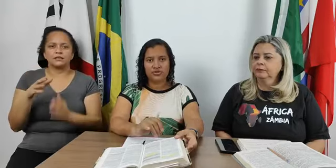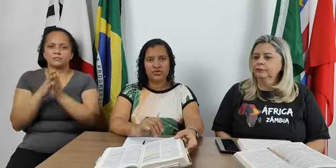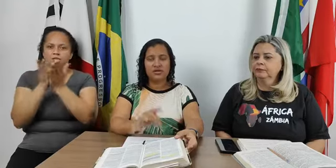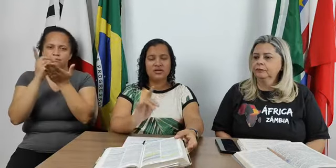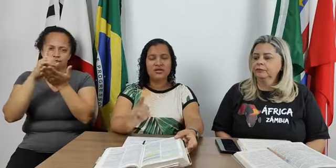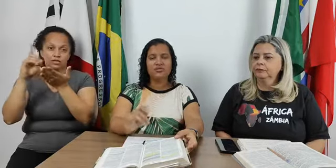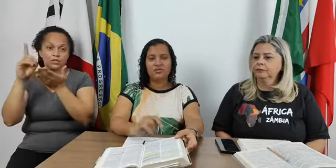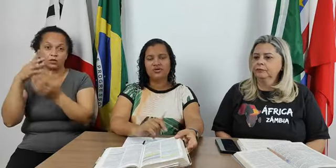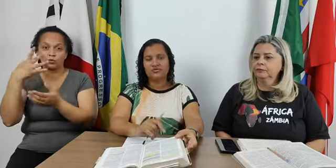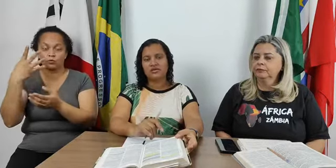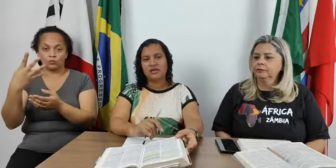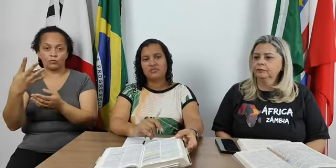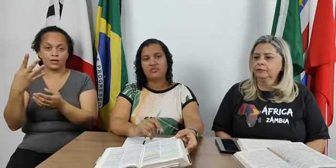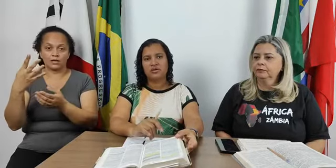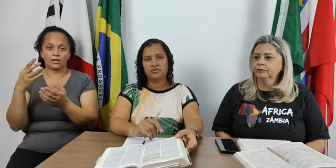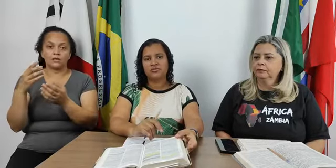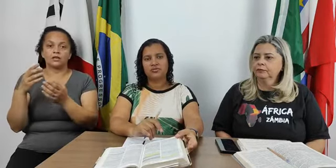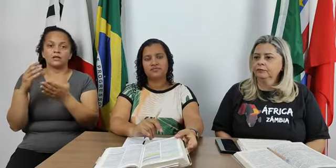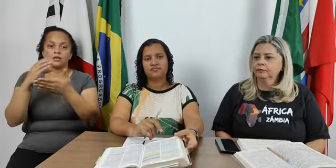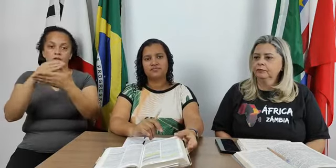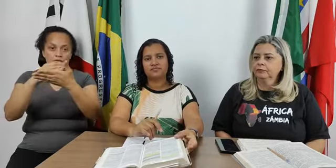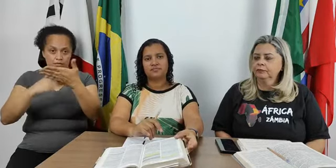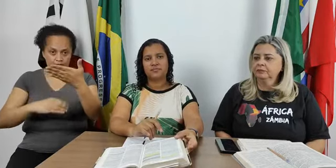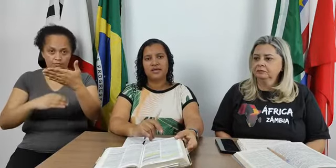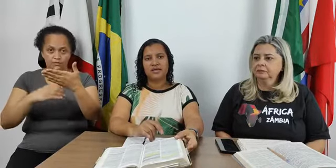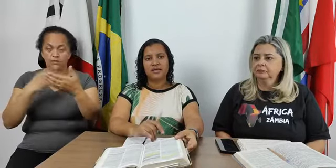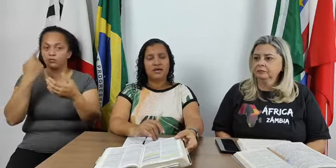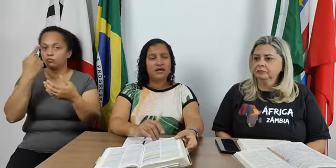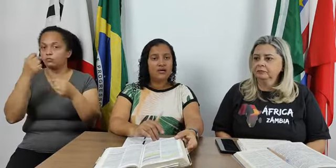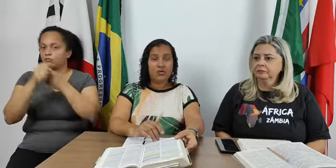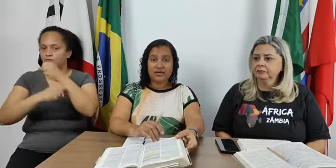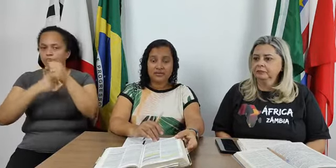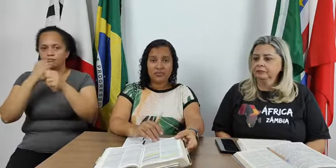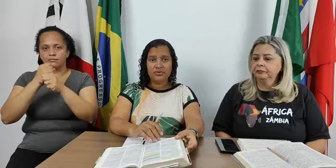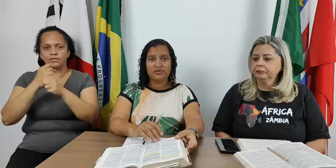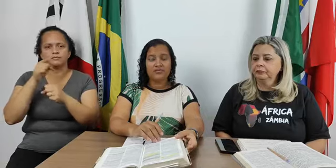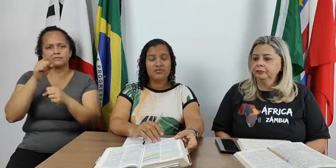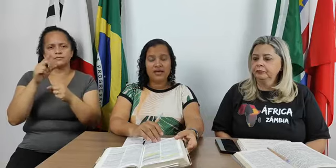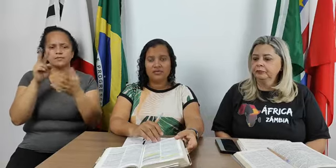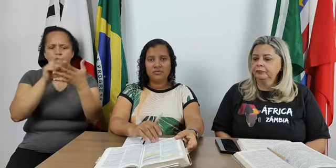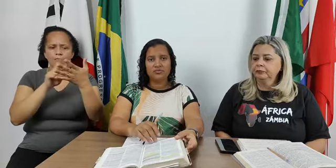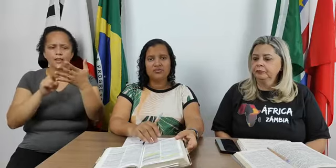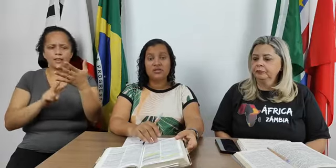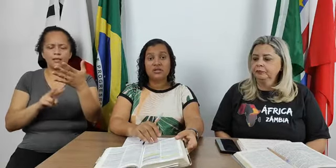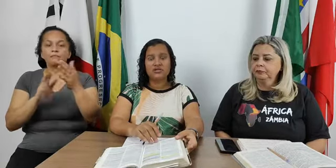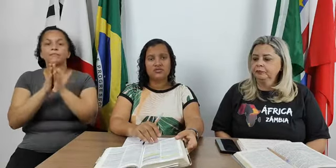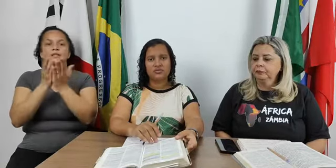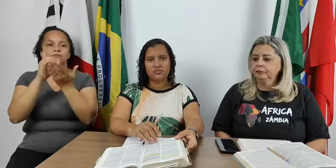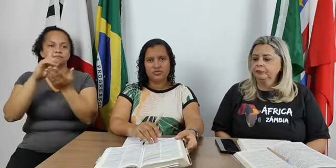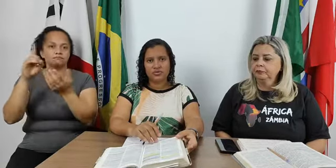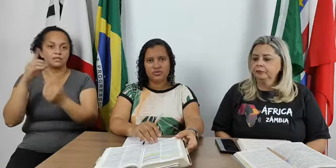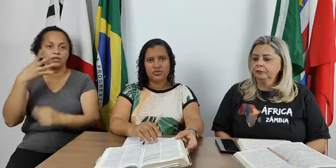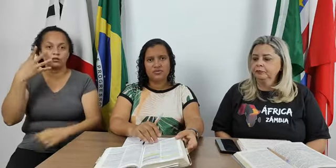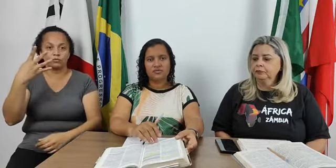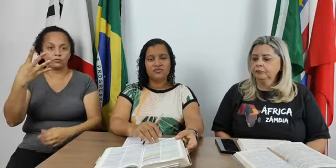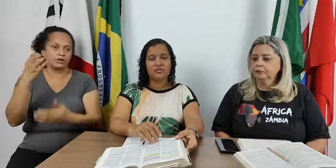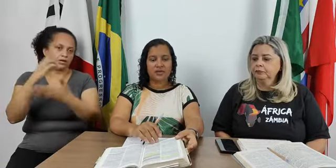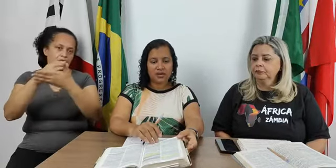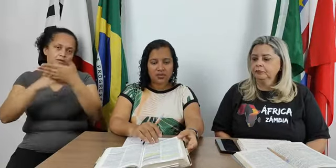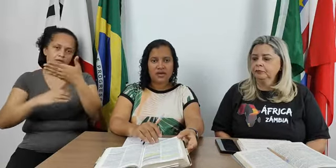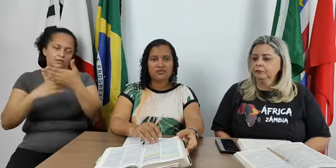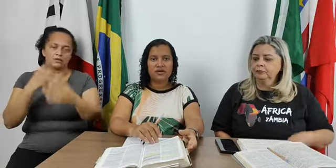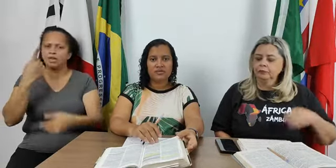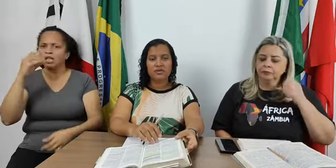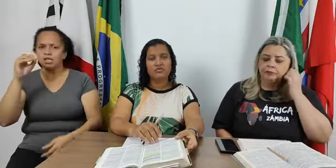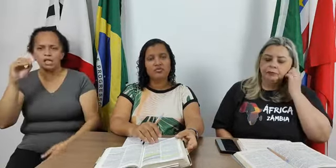por dia, em um ano você lê a Bíblia toda? 4 capítulos, 10 minutos, 15 minutos por dia. Se você